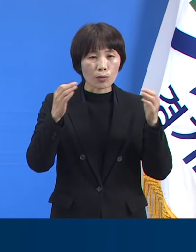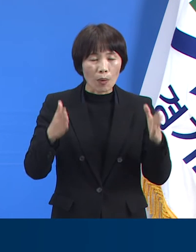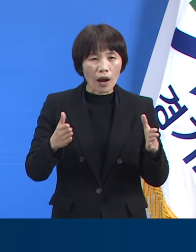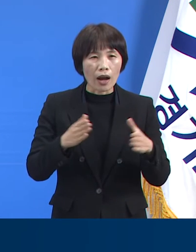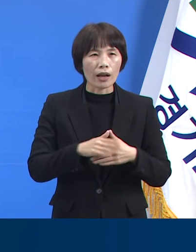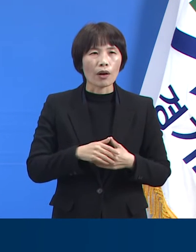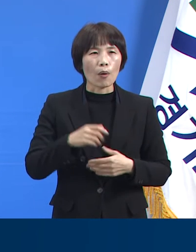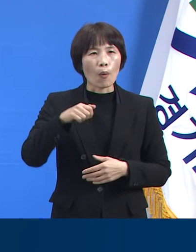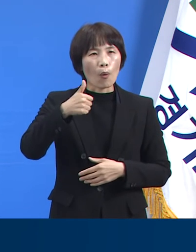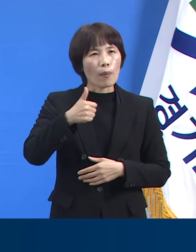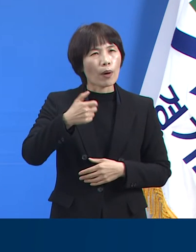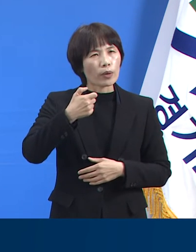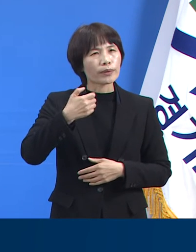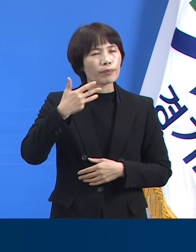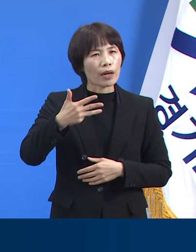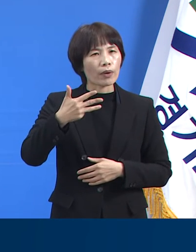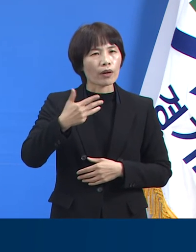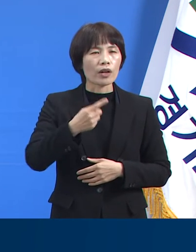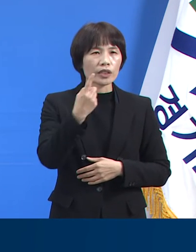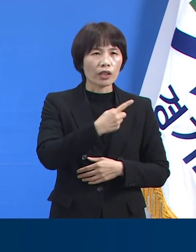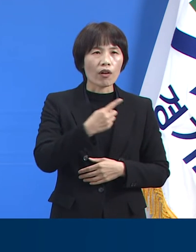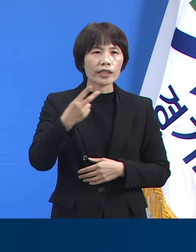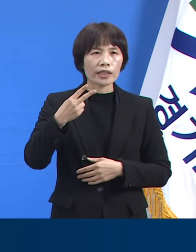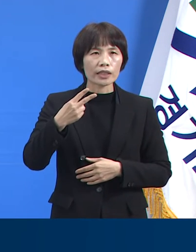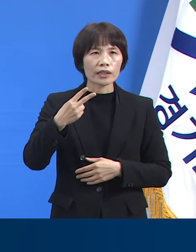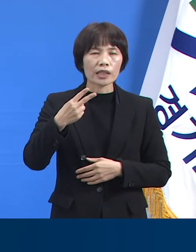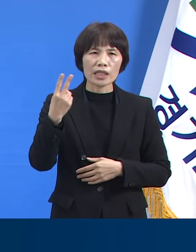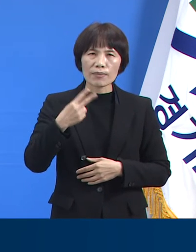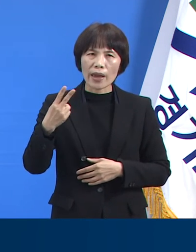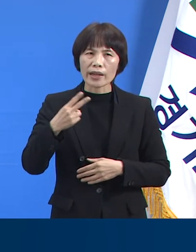각 558명에서 1,244명으로,